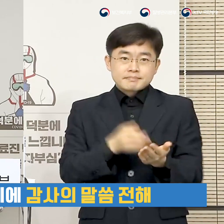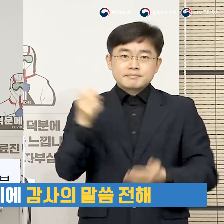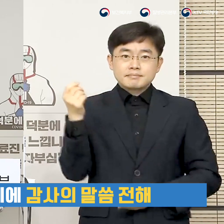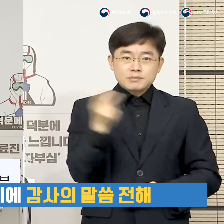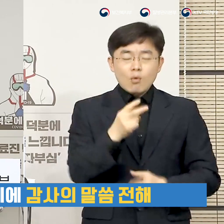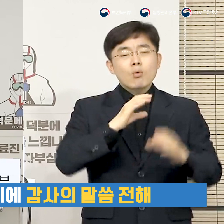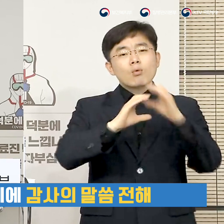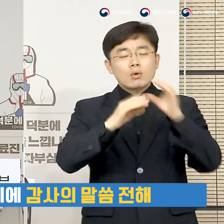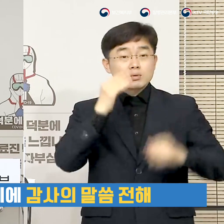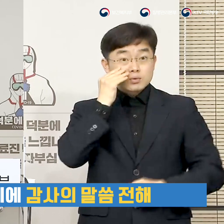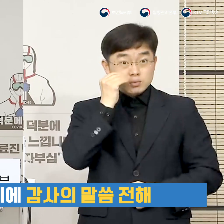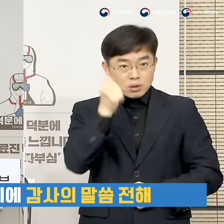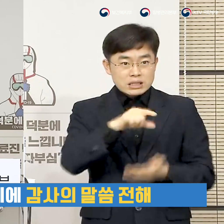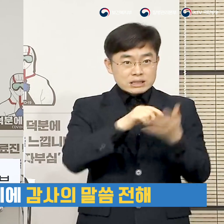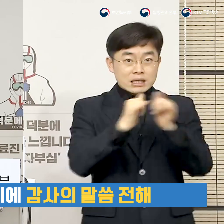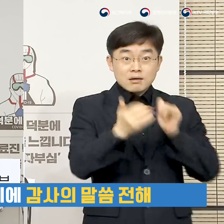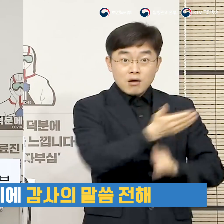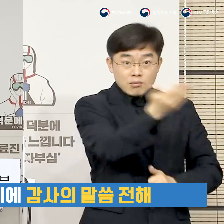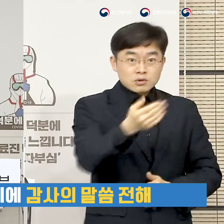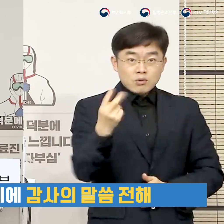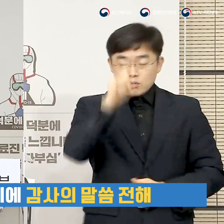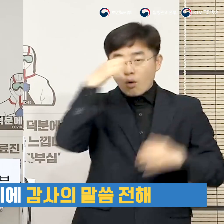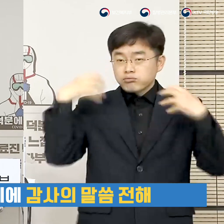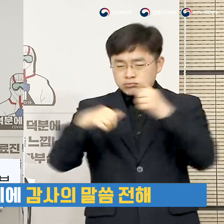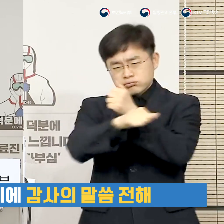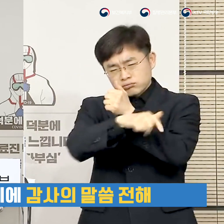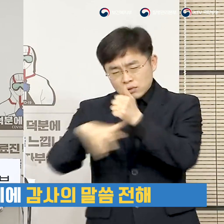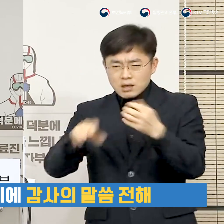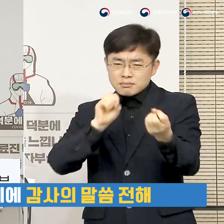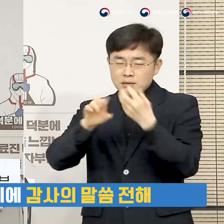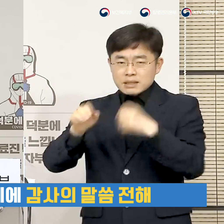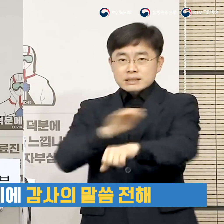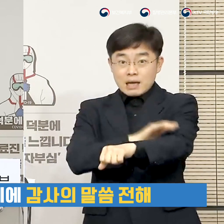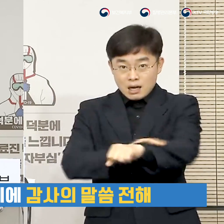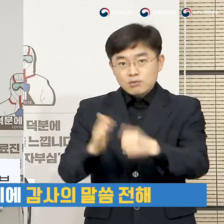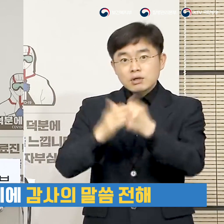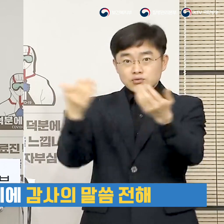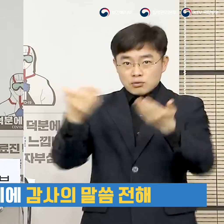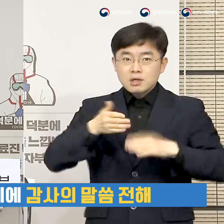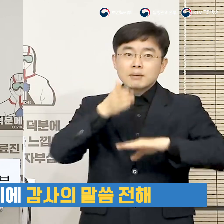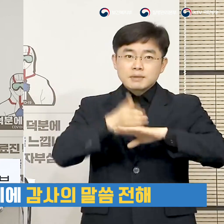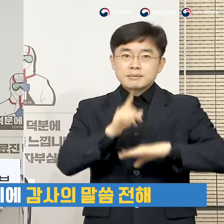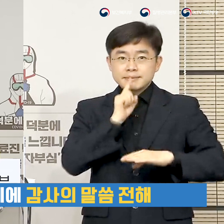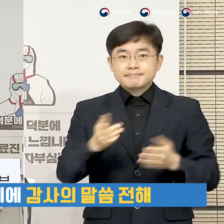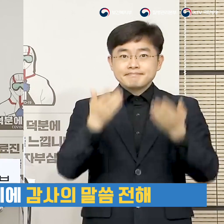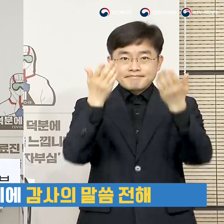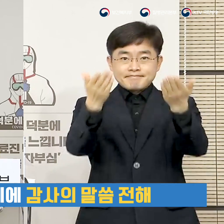노력해 주신 각 부처와 지자체에 감사의 말씀을 전하였습니다.